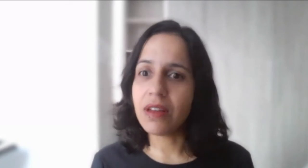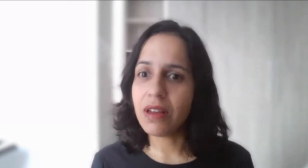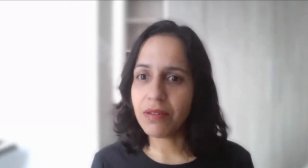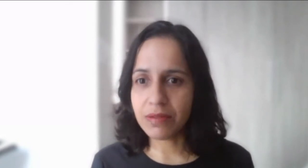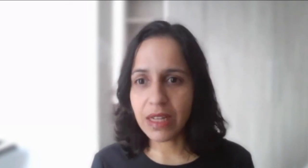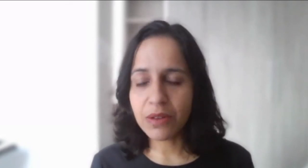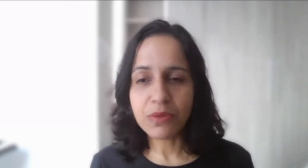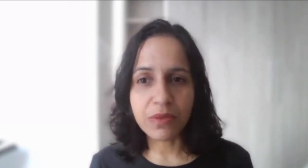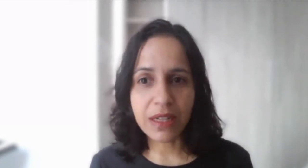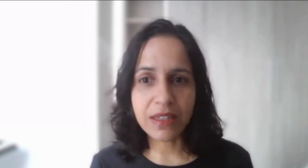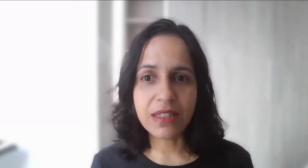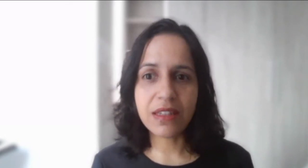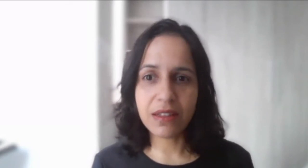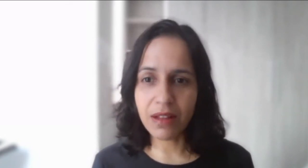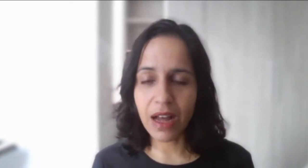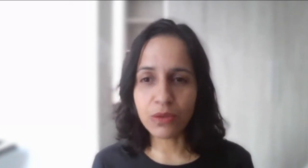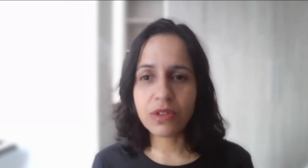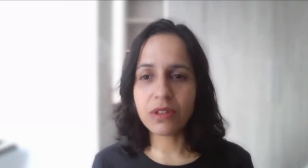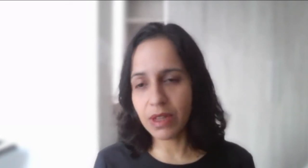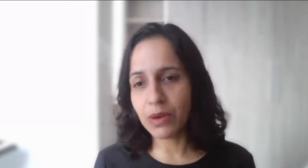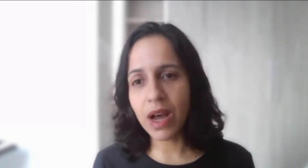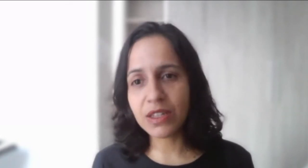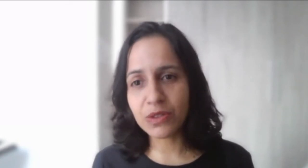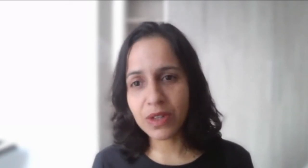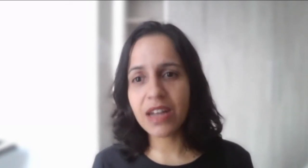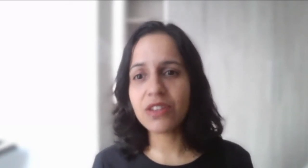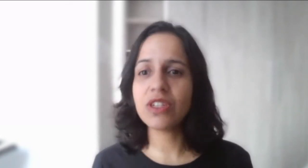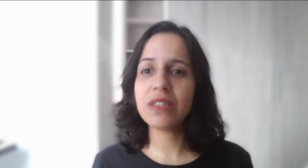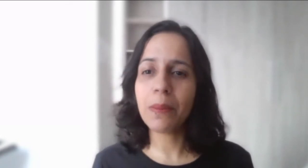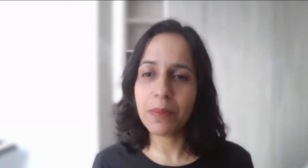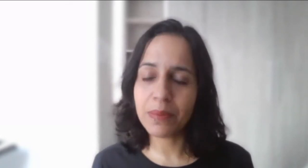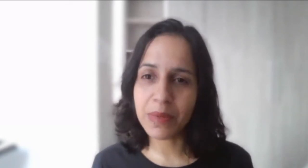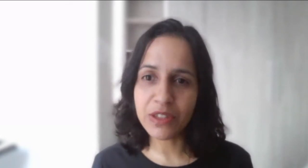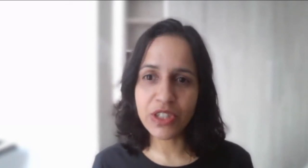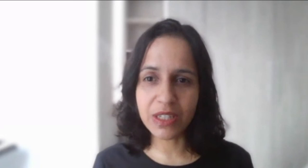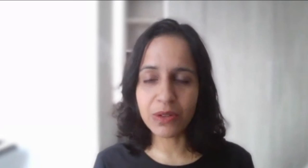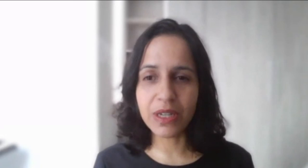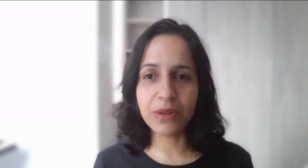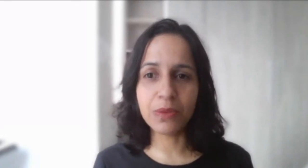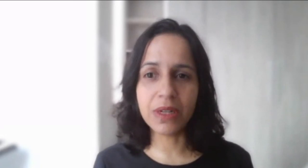que, né, existem alunos, né, o Alisson, no caso, já está